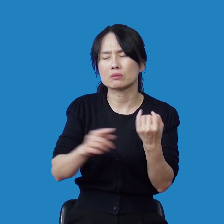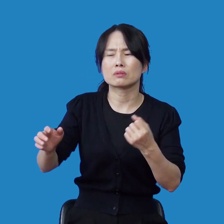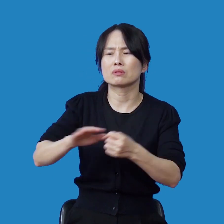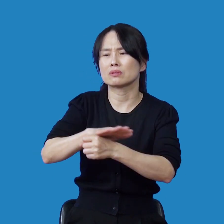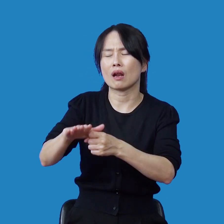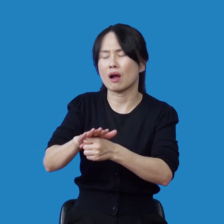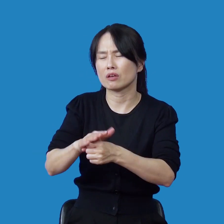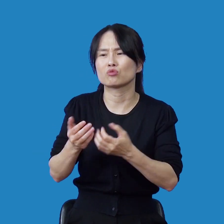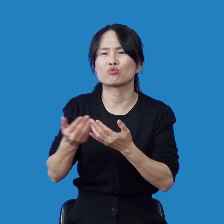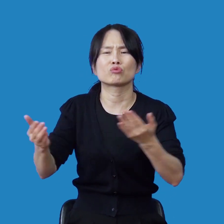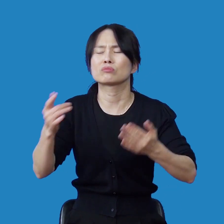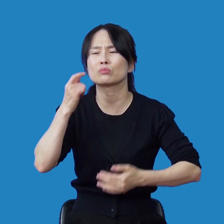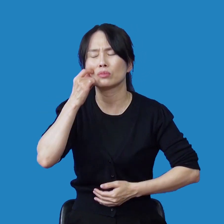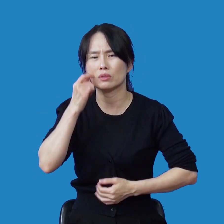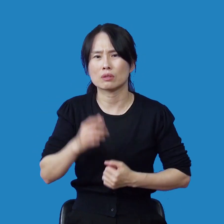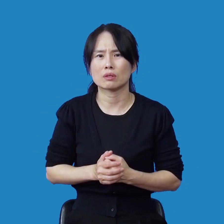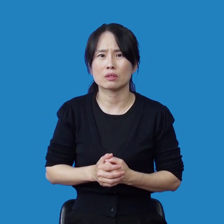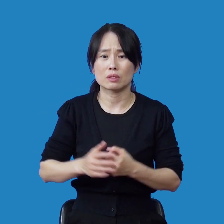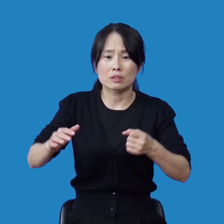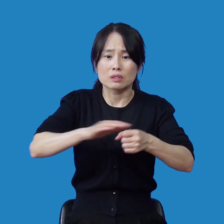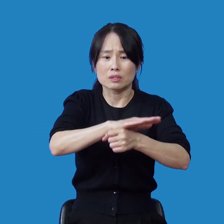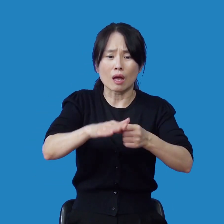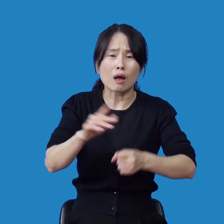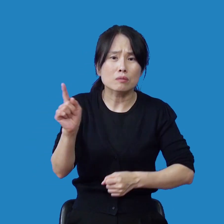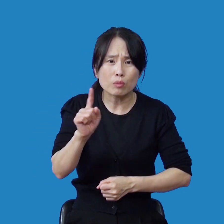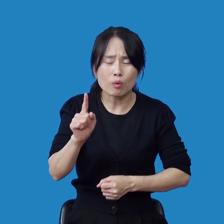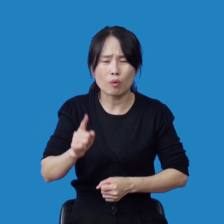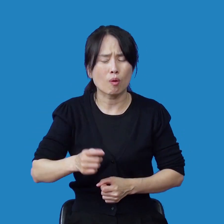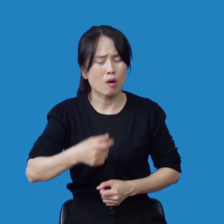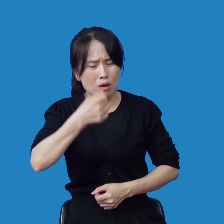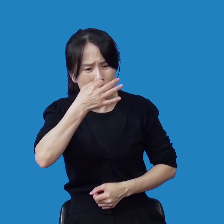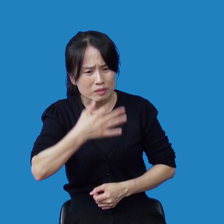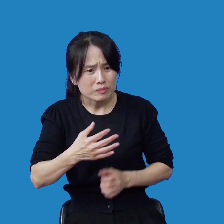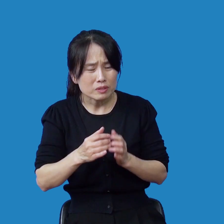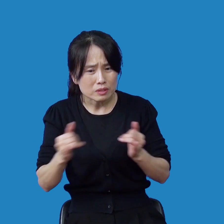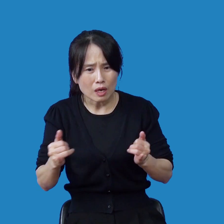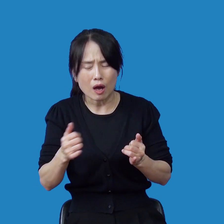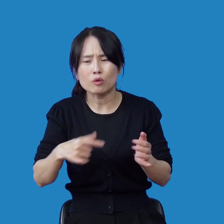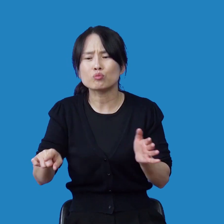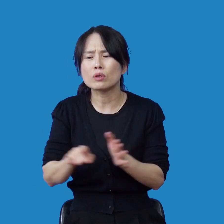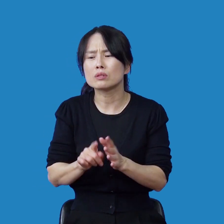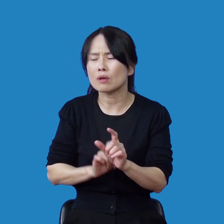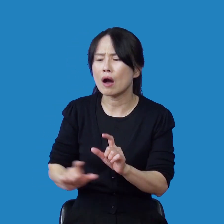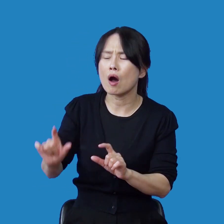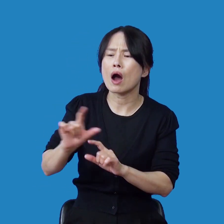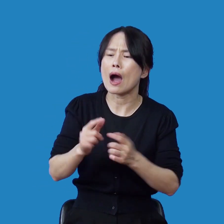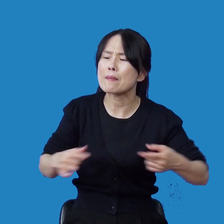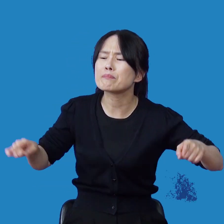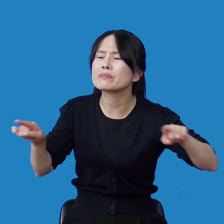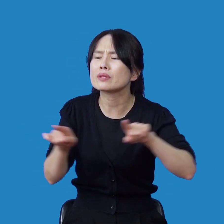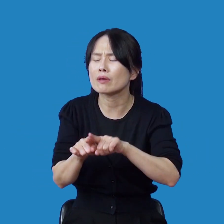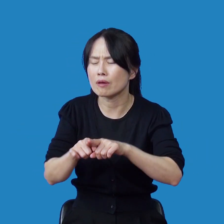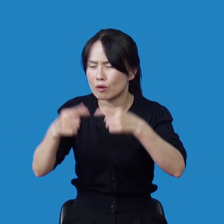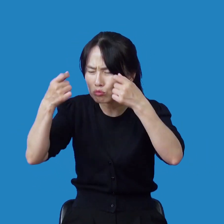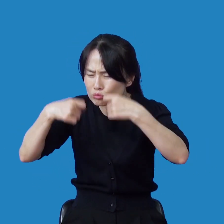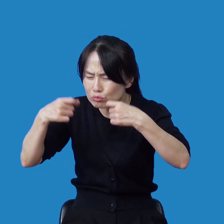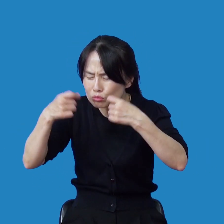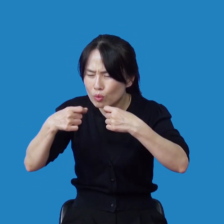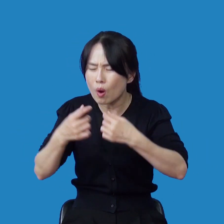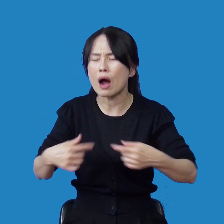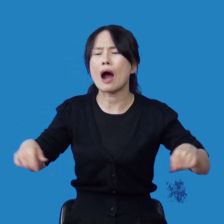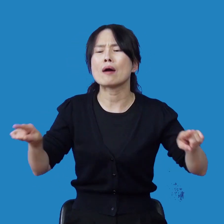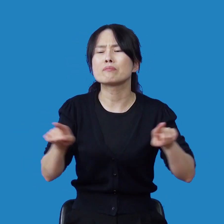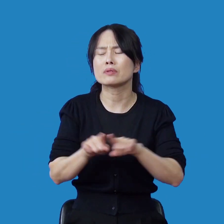우는 사람과 같이 우는 것입니다. 진심으로 공감하면서 같이 우는 것입니다.